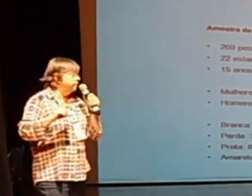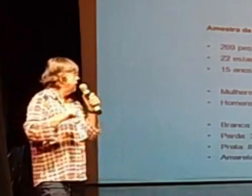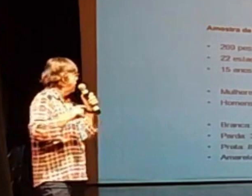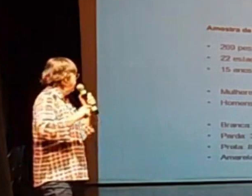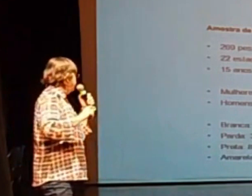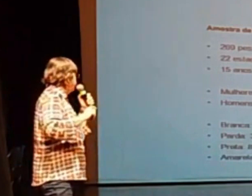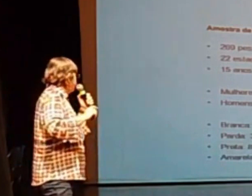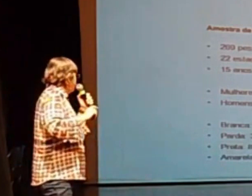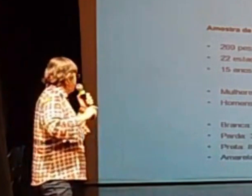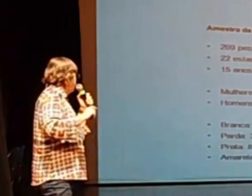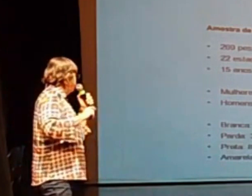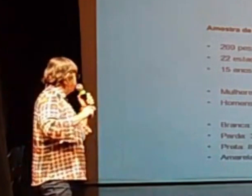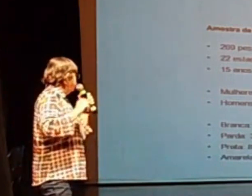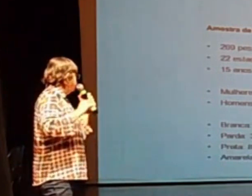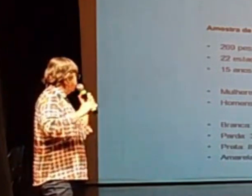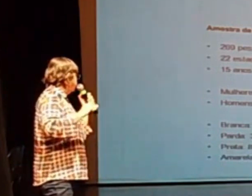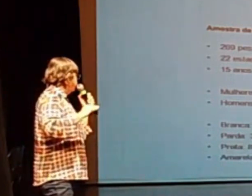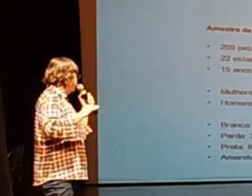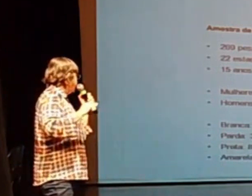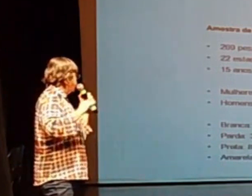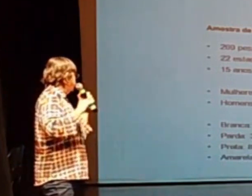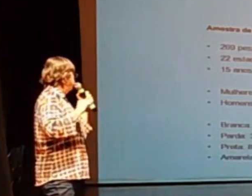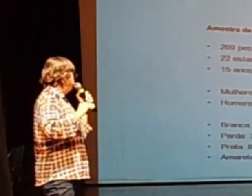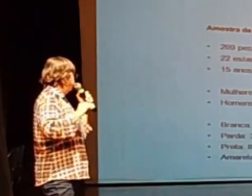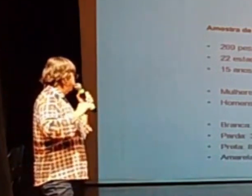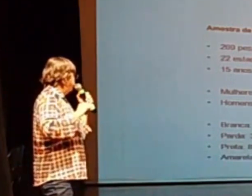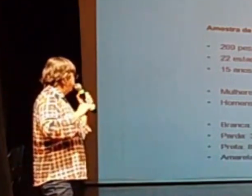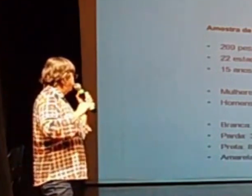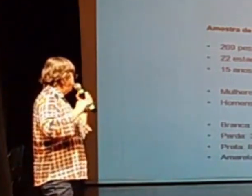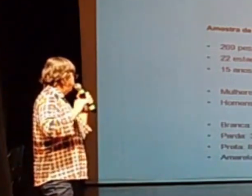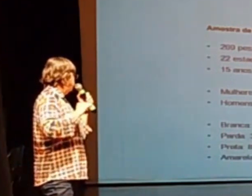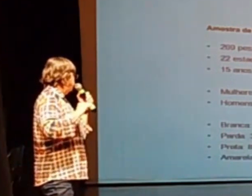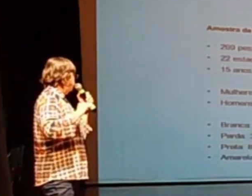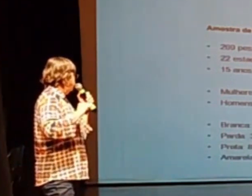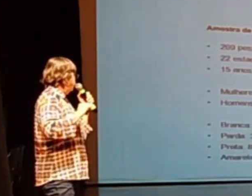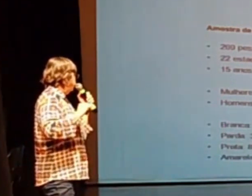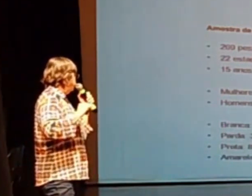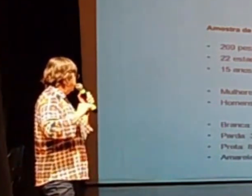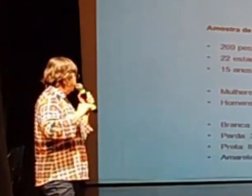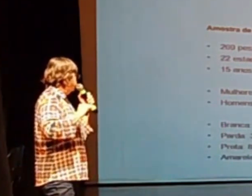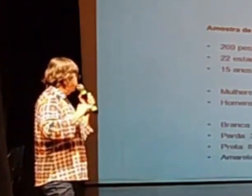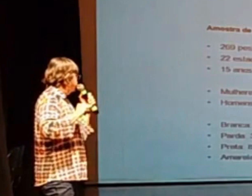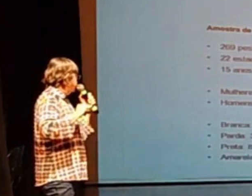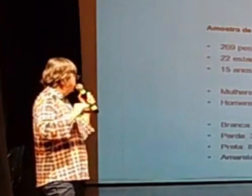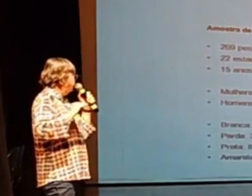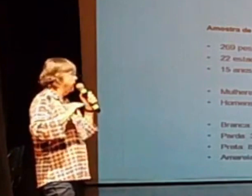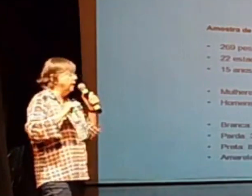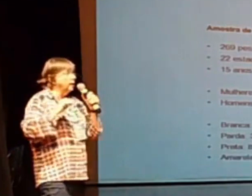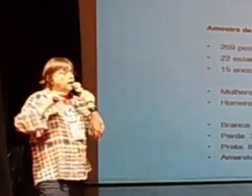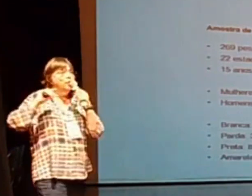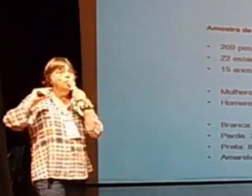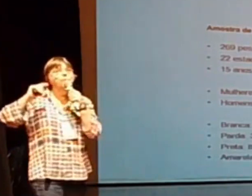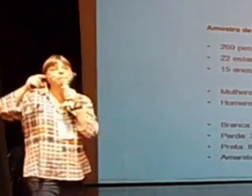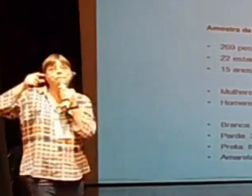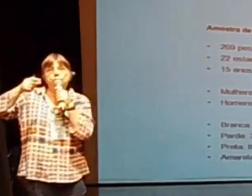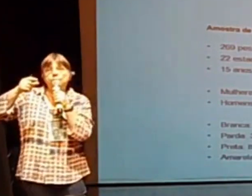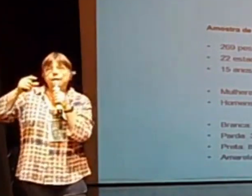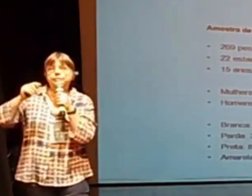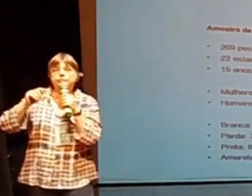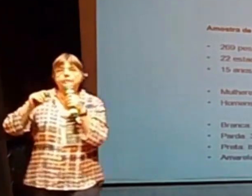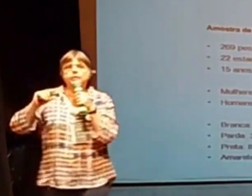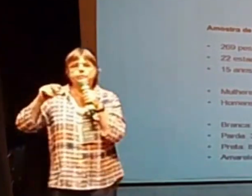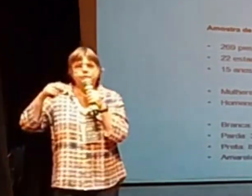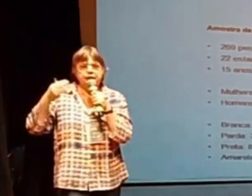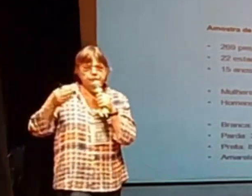do IBGE, 33 pardas, 8% preta e 0,5% amarela.